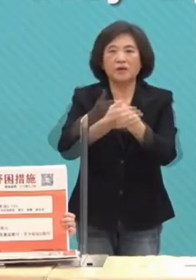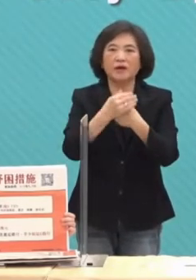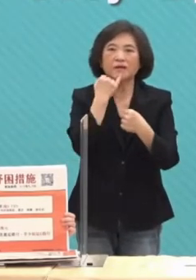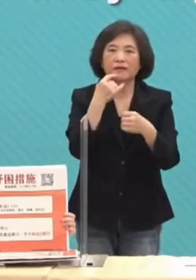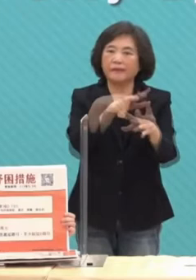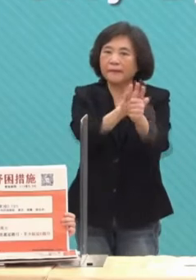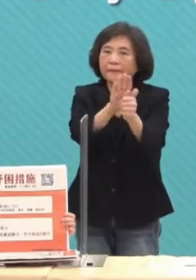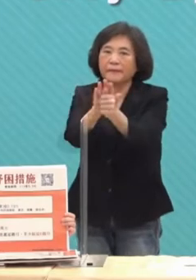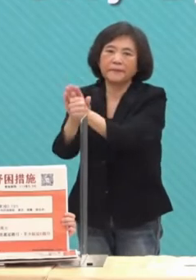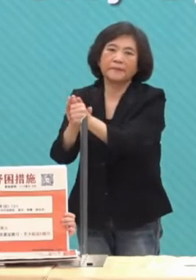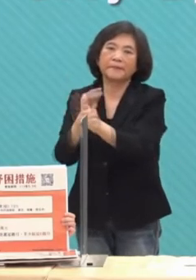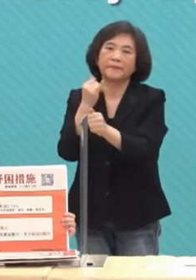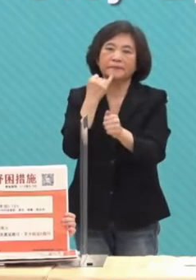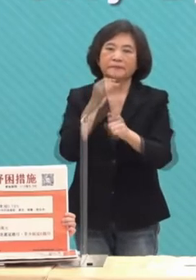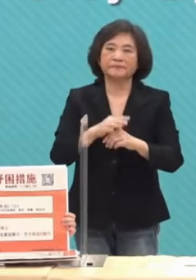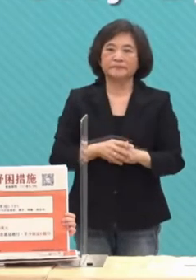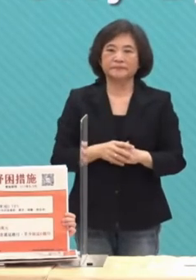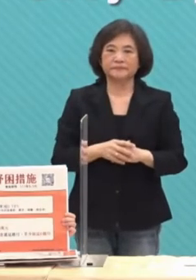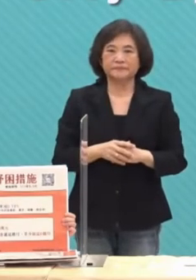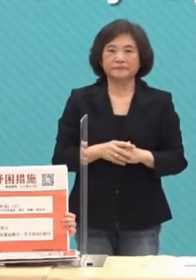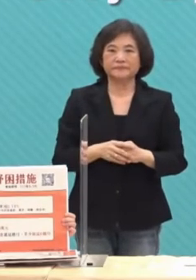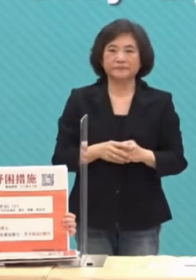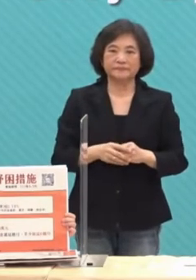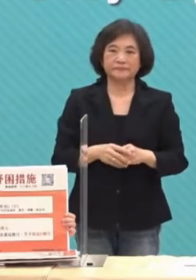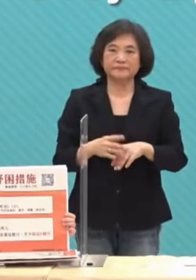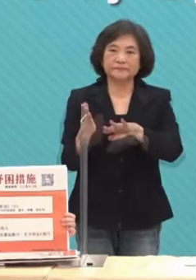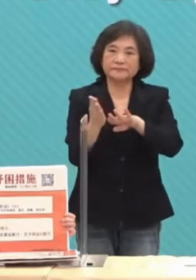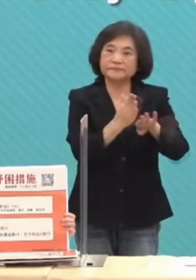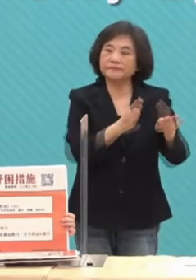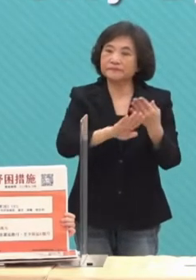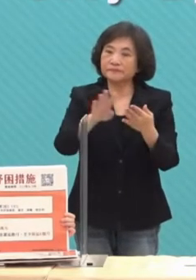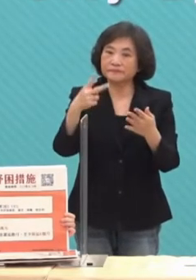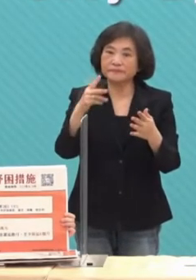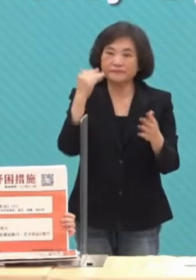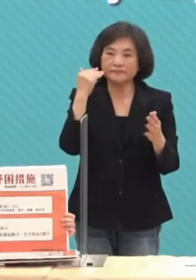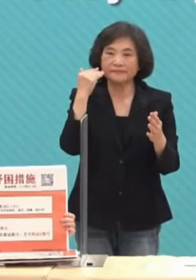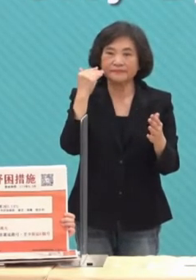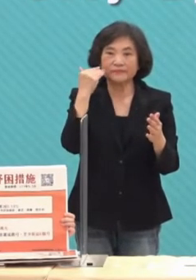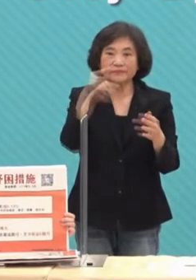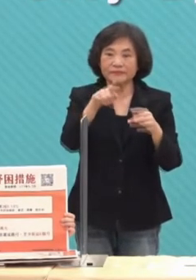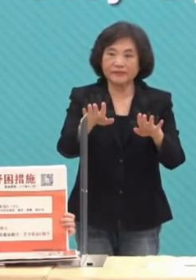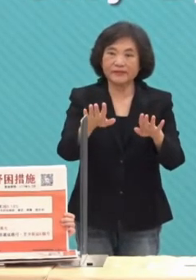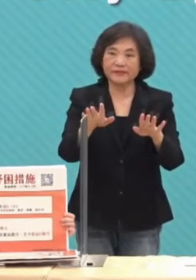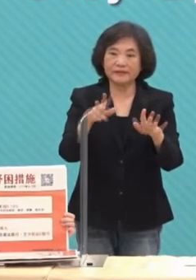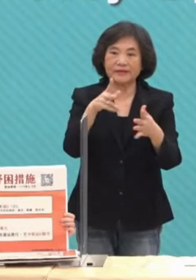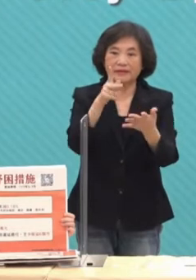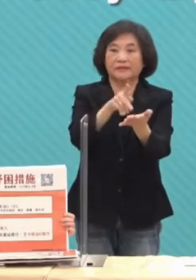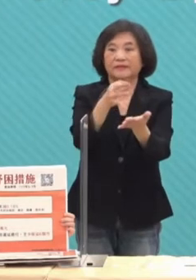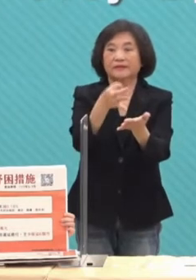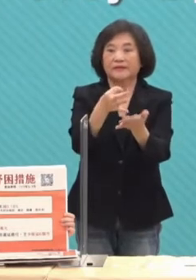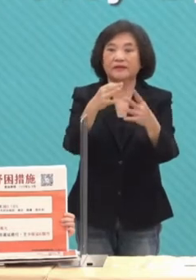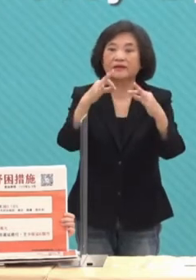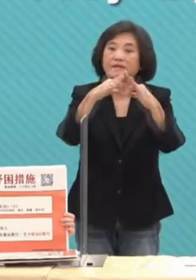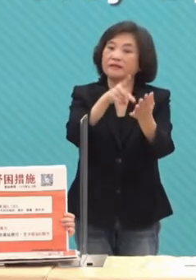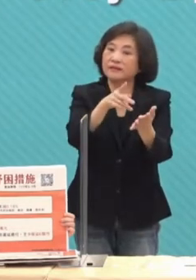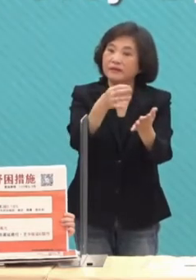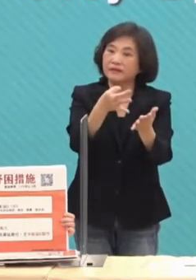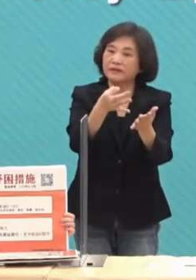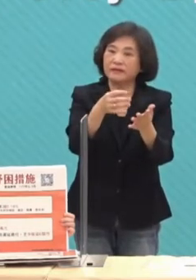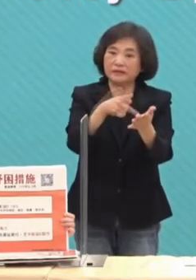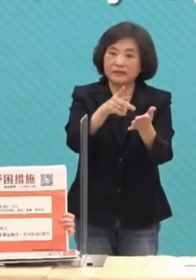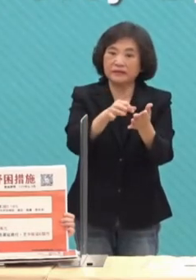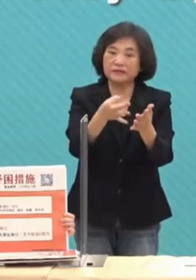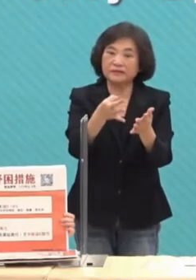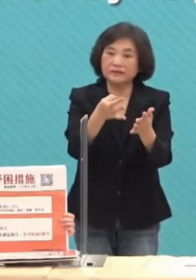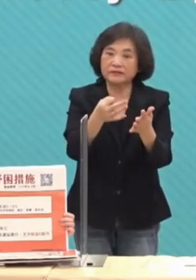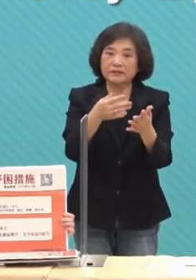帮助所有的市立的中小的企业。那另外如果你现在还在贷款当中的话，那贷款的本